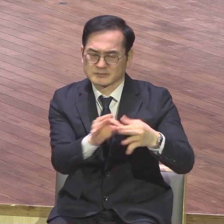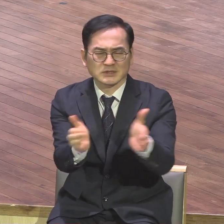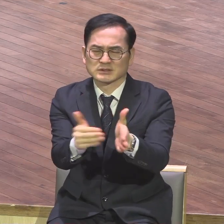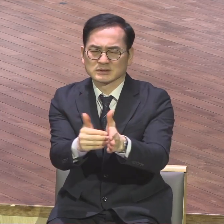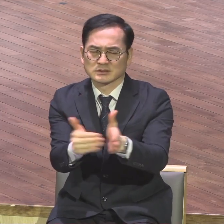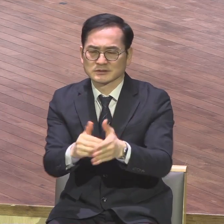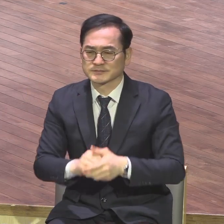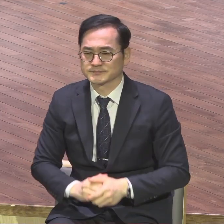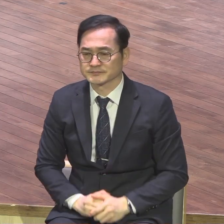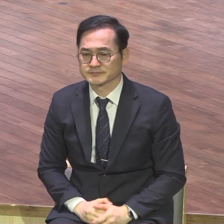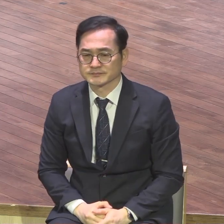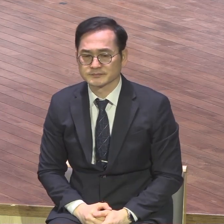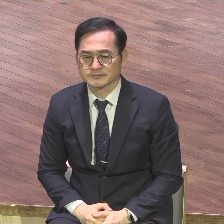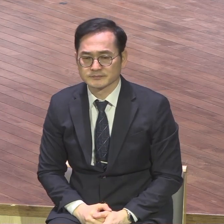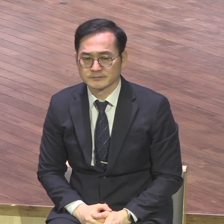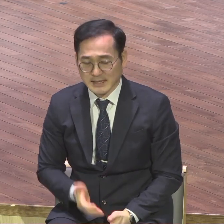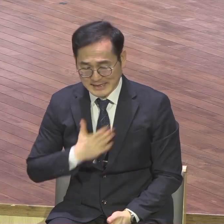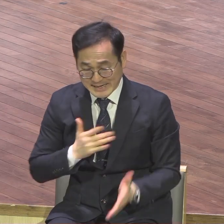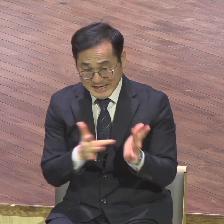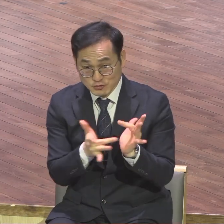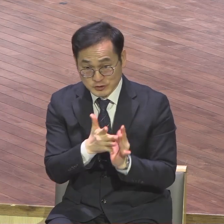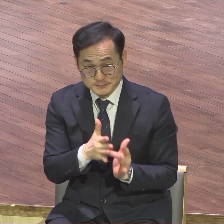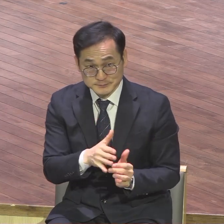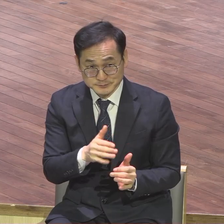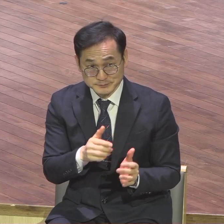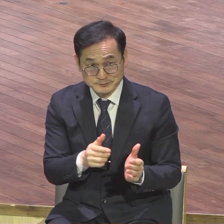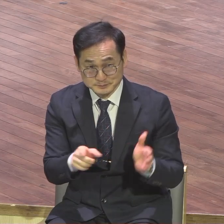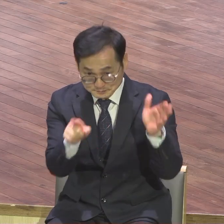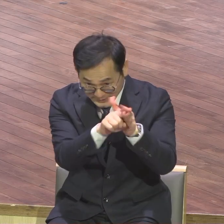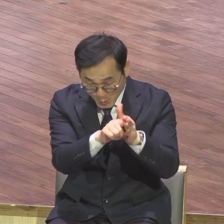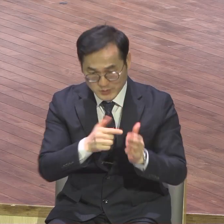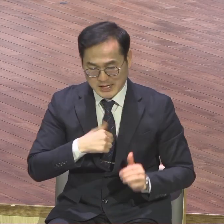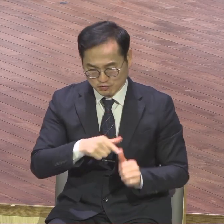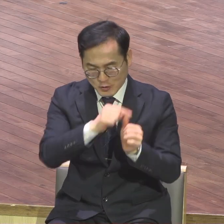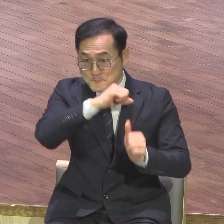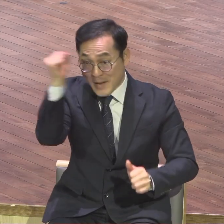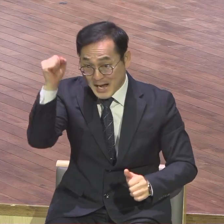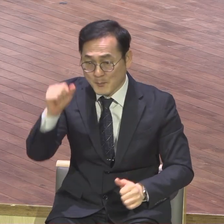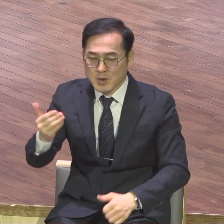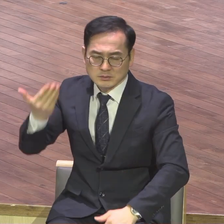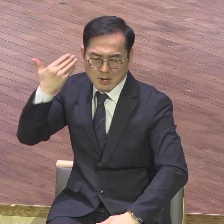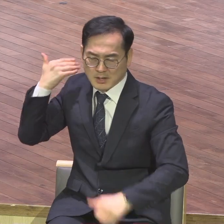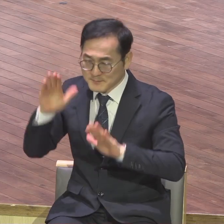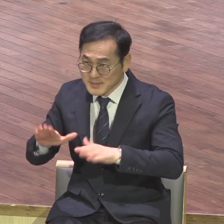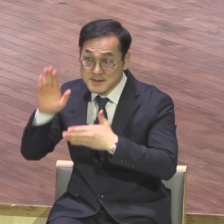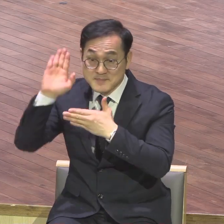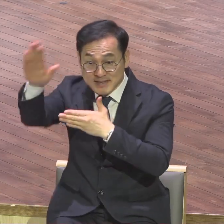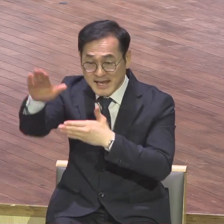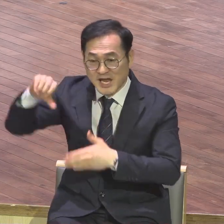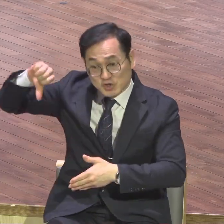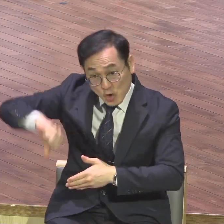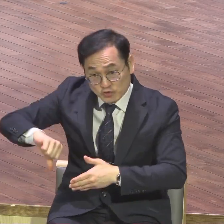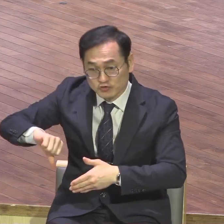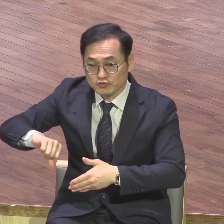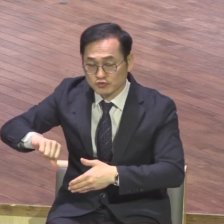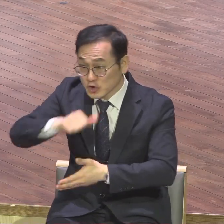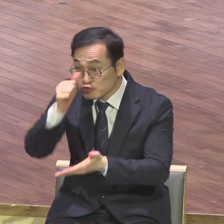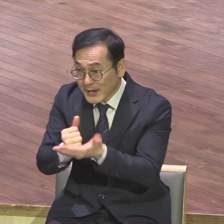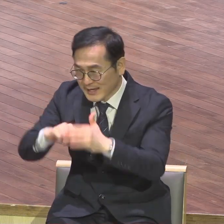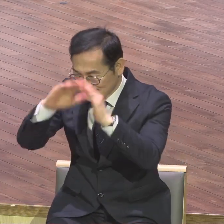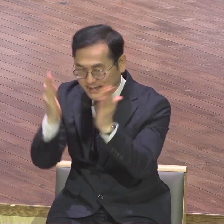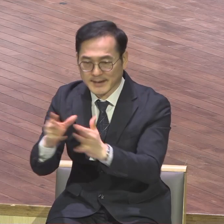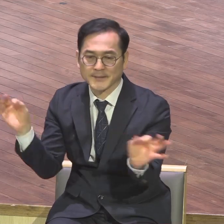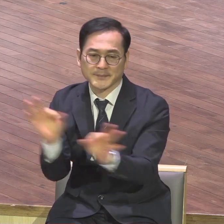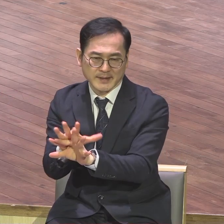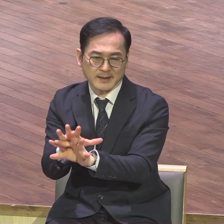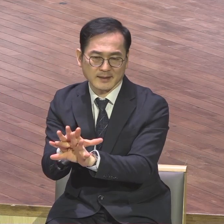예수 믿습니다. 이 말은 완전 내 과거, 현재, 미래 우리 가문의 저주 다 끝났다. 내가